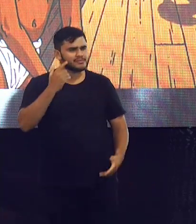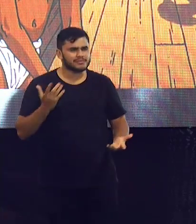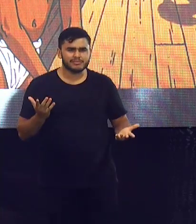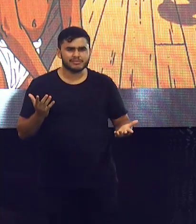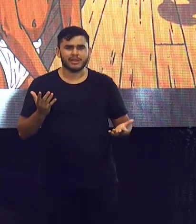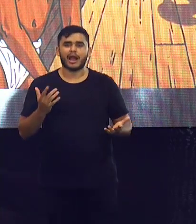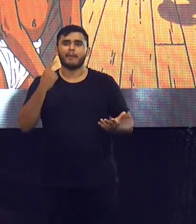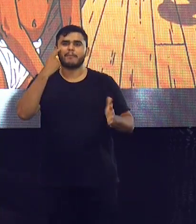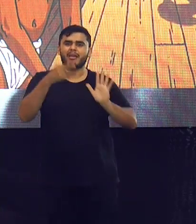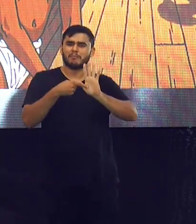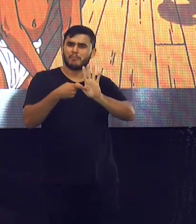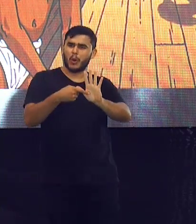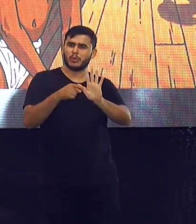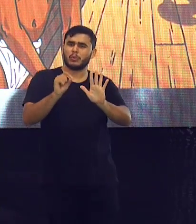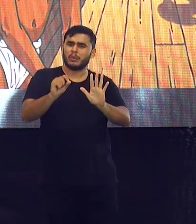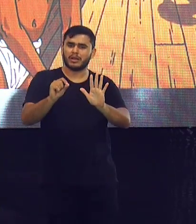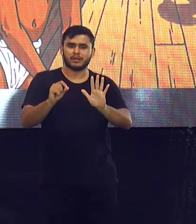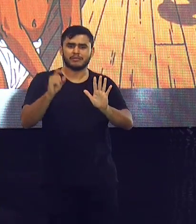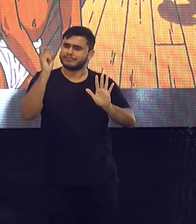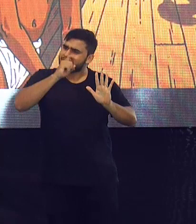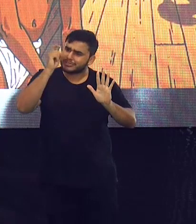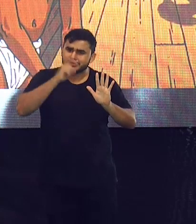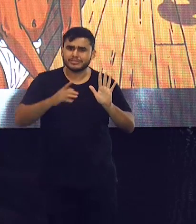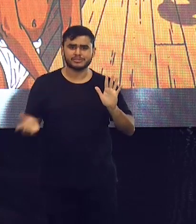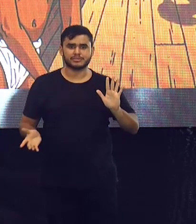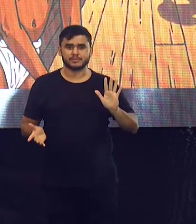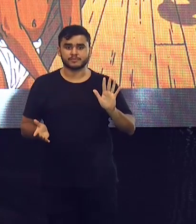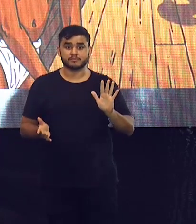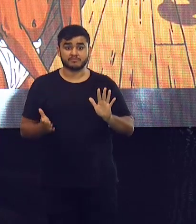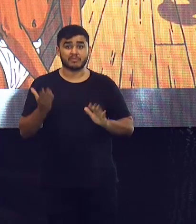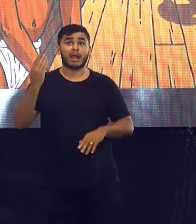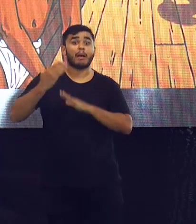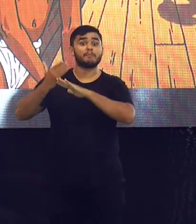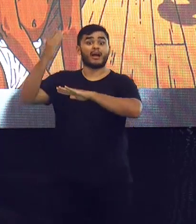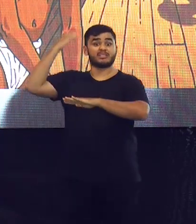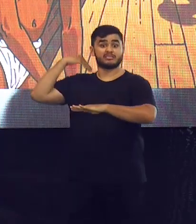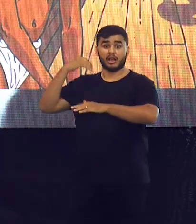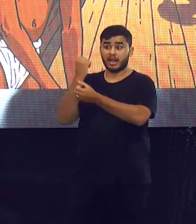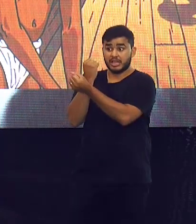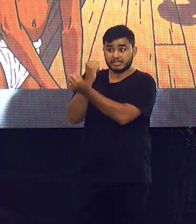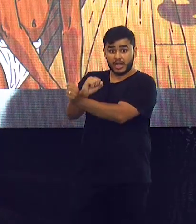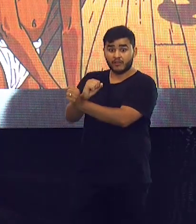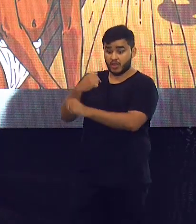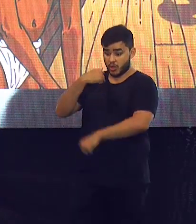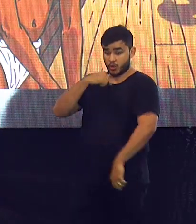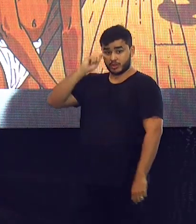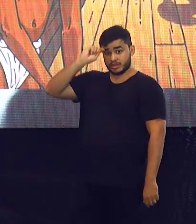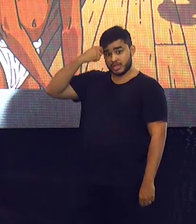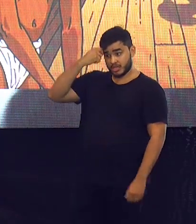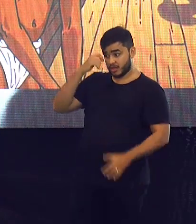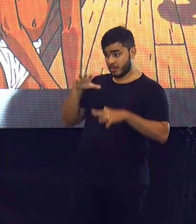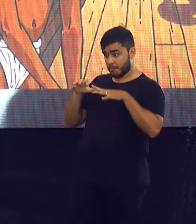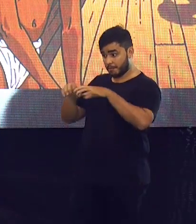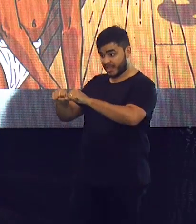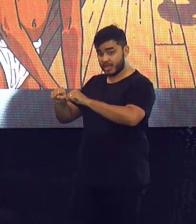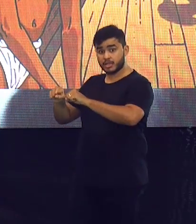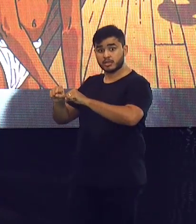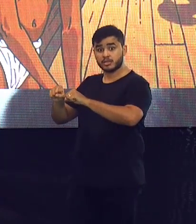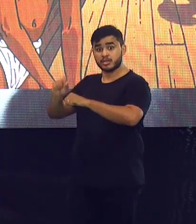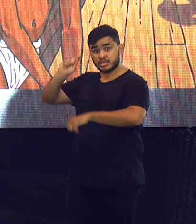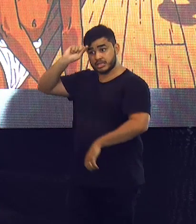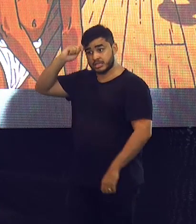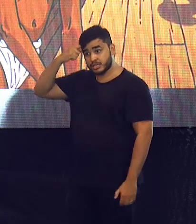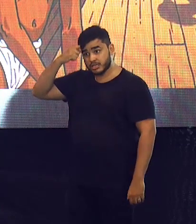aí. Professor, mas o negro escravizava negro. De fato, isso acontecia. Mas quando o negro